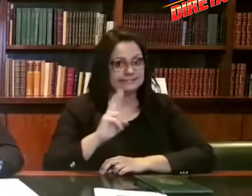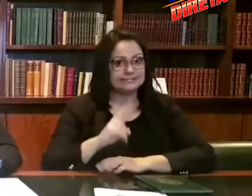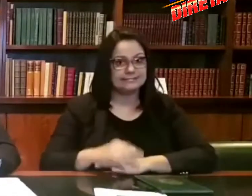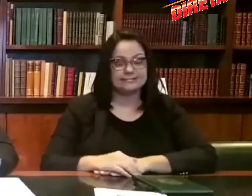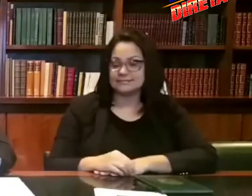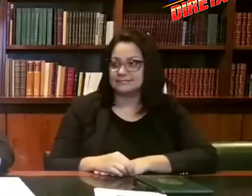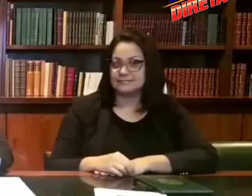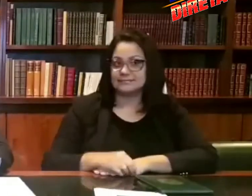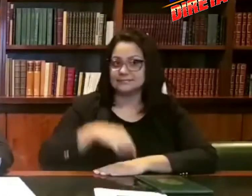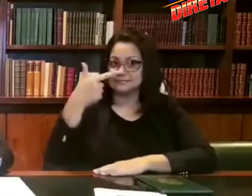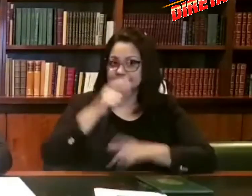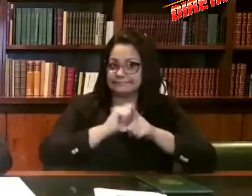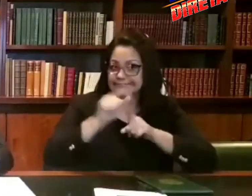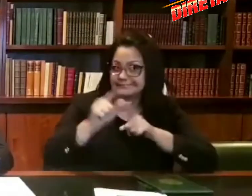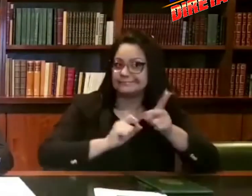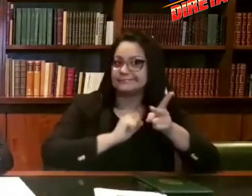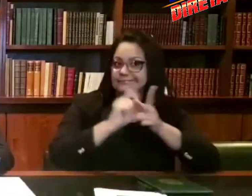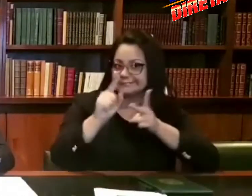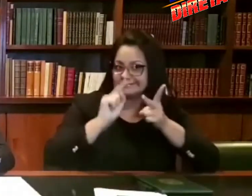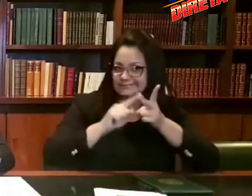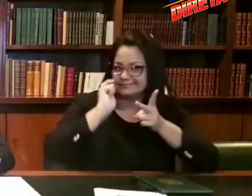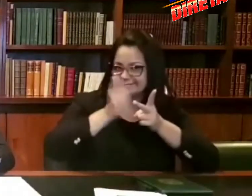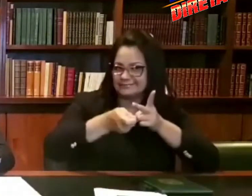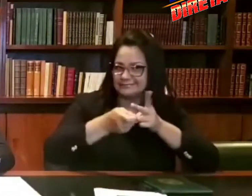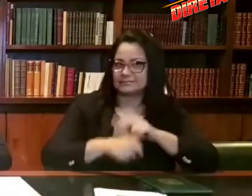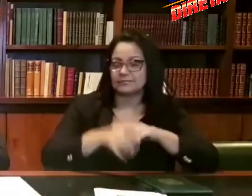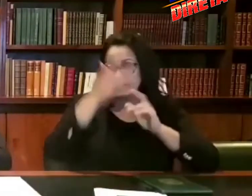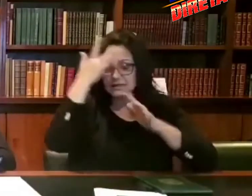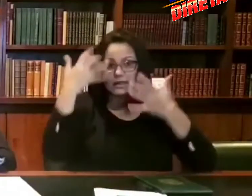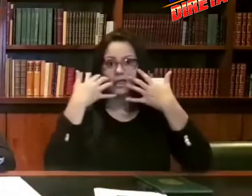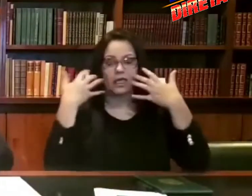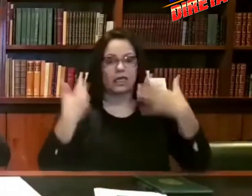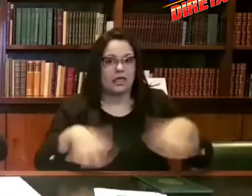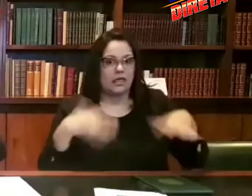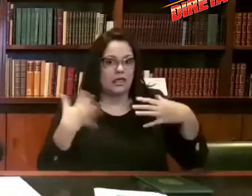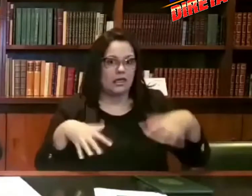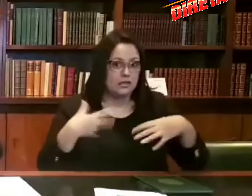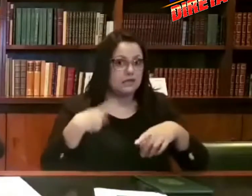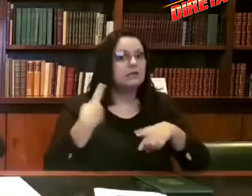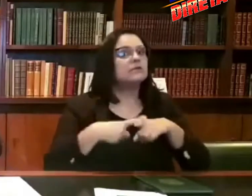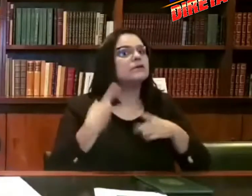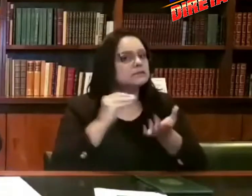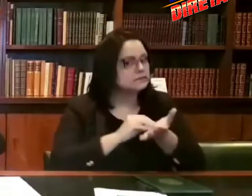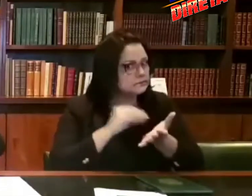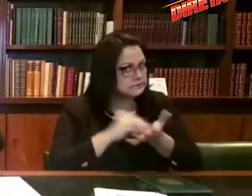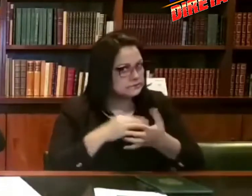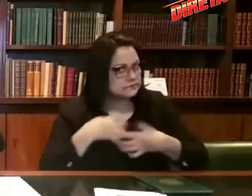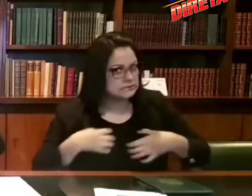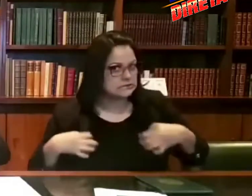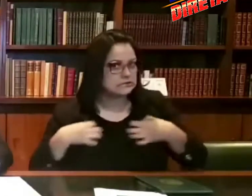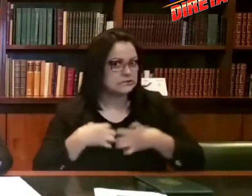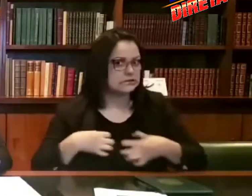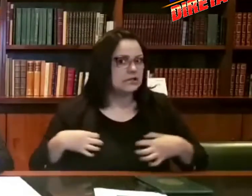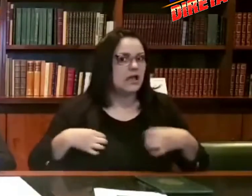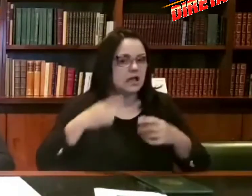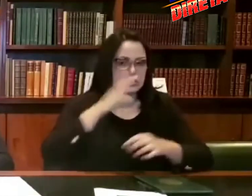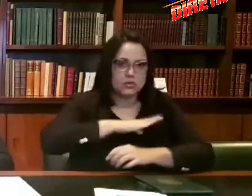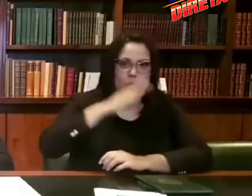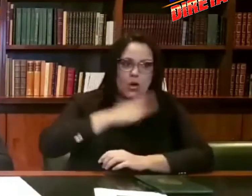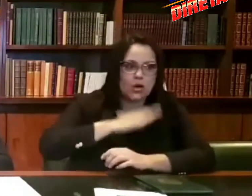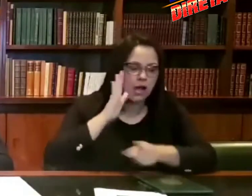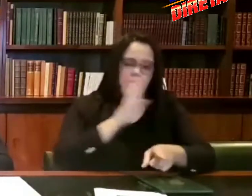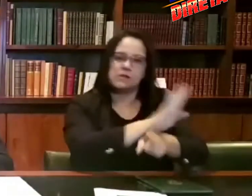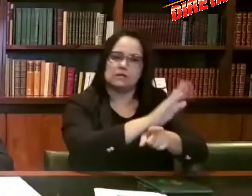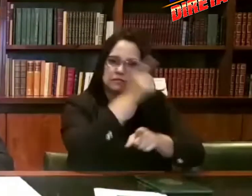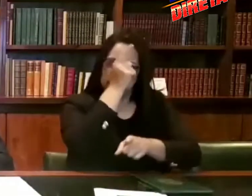R$600, segunda parcela, o pessoal aí está apavorado aí, cobrando, porque está fazendo falta, porque é um socorro realmente, que é